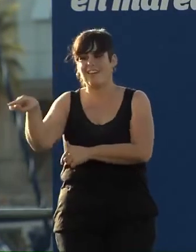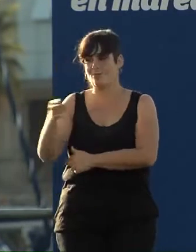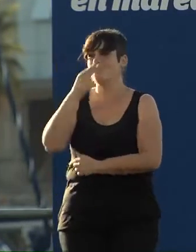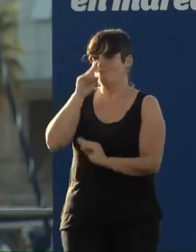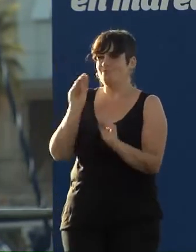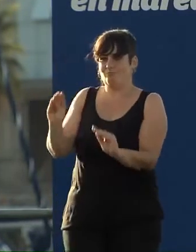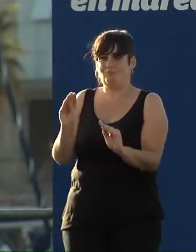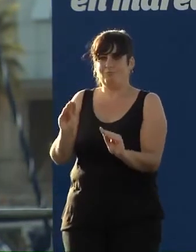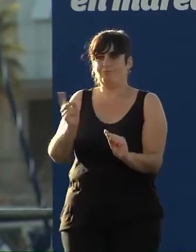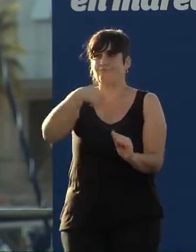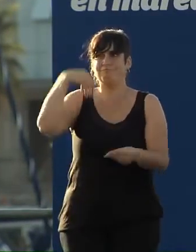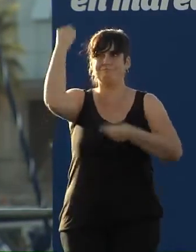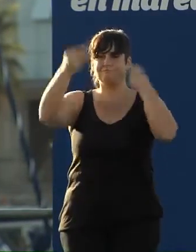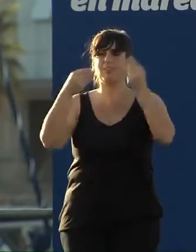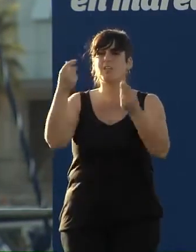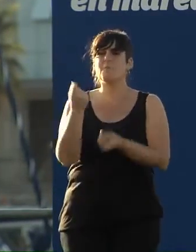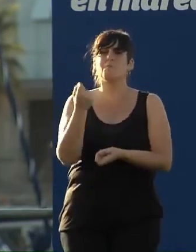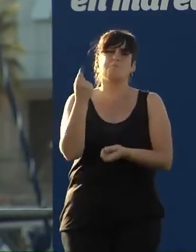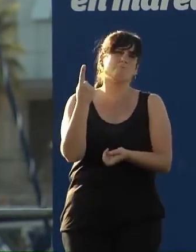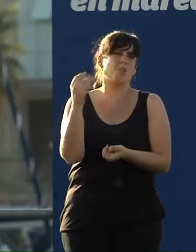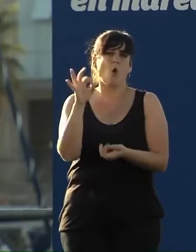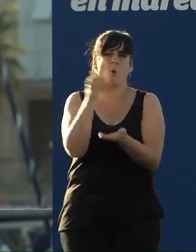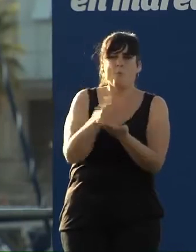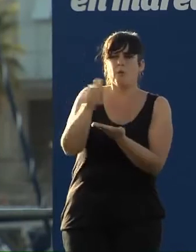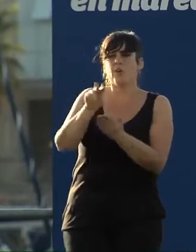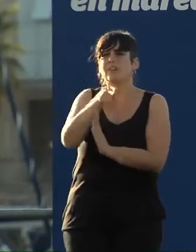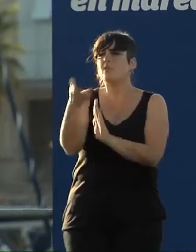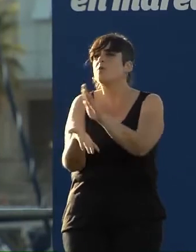preguntos van es miles de mill de euros